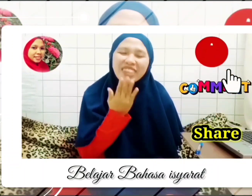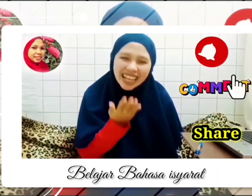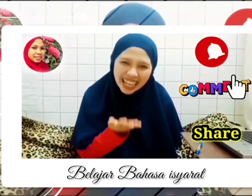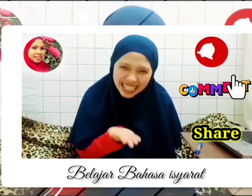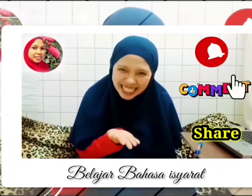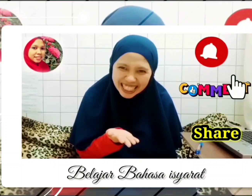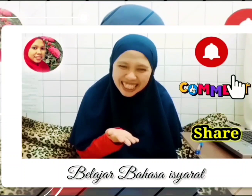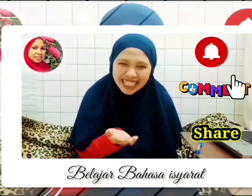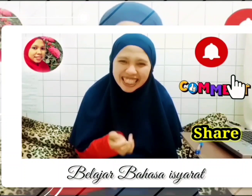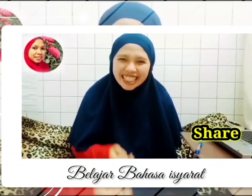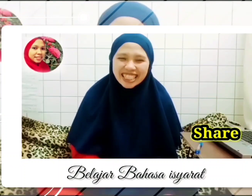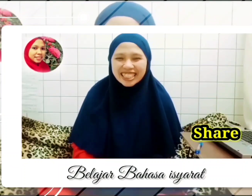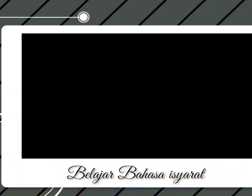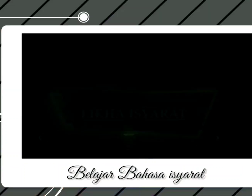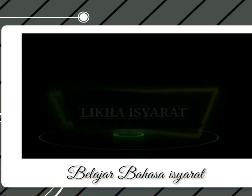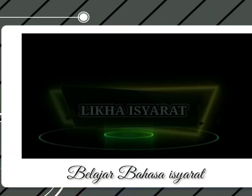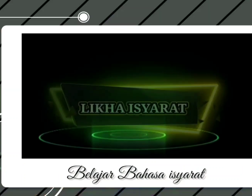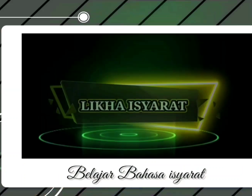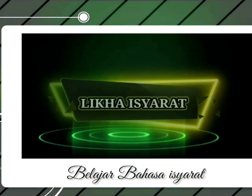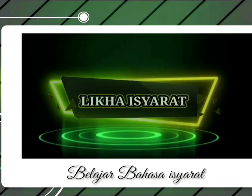Terima kasih.